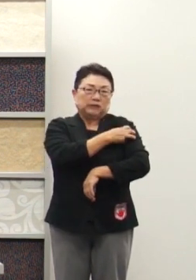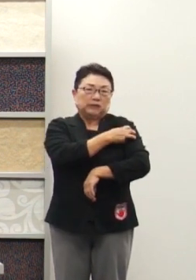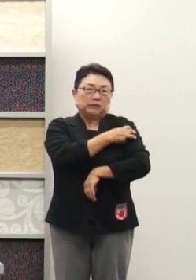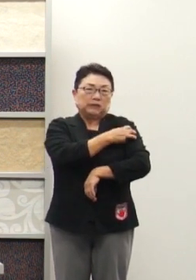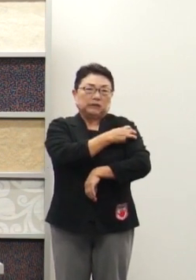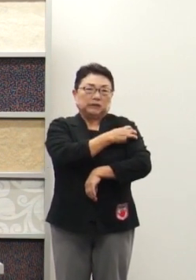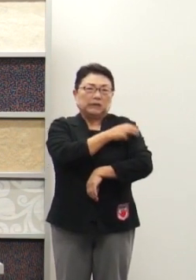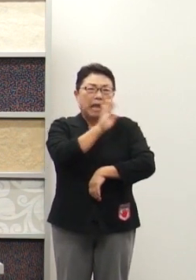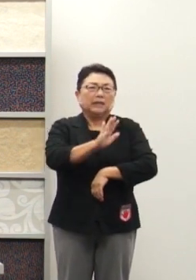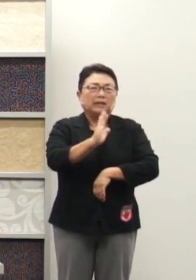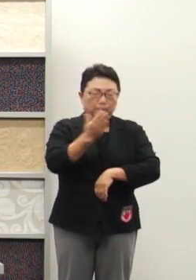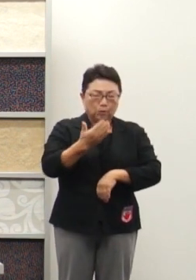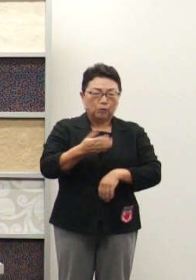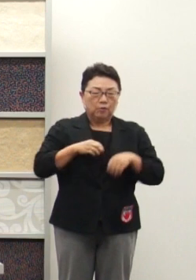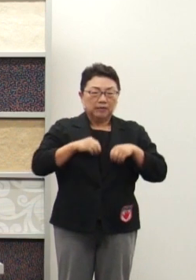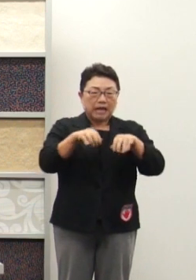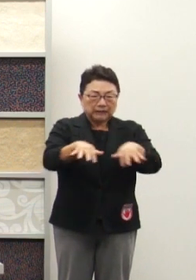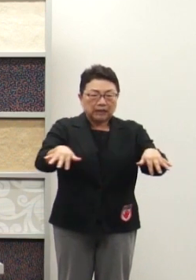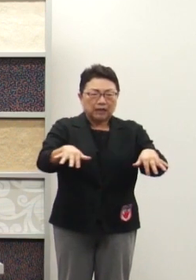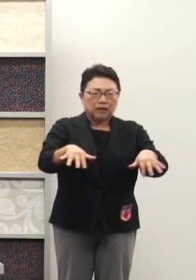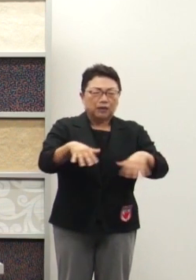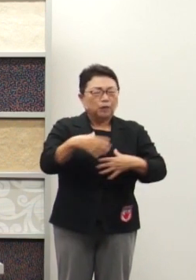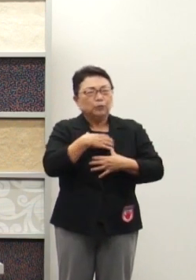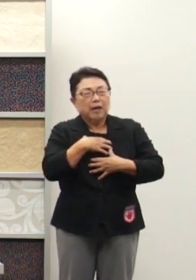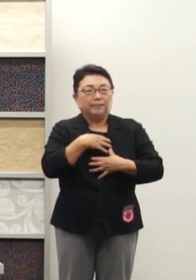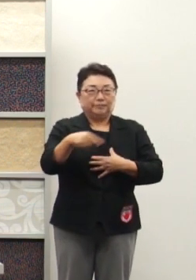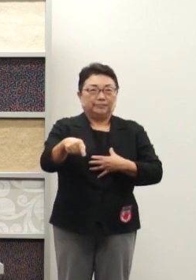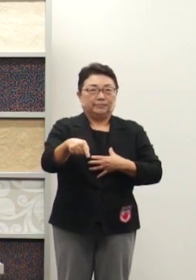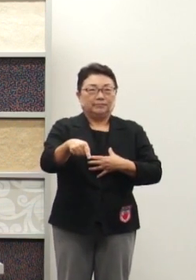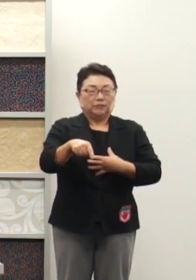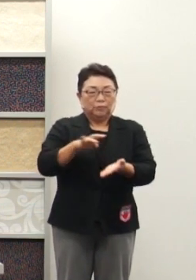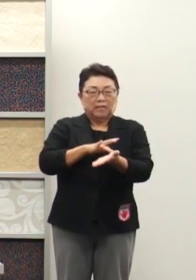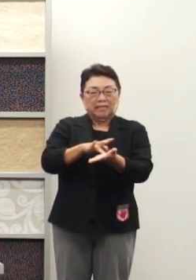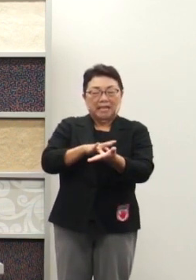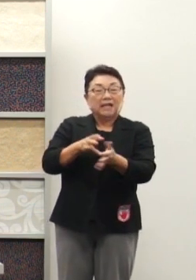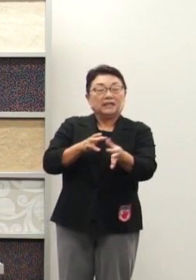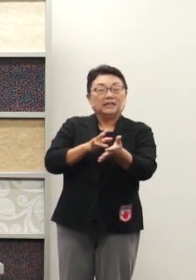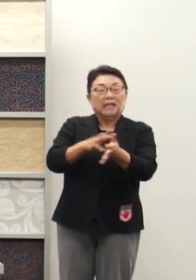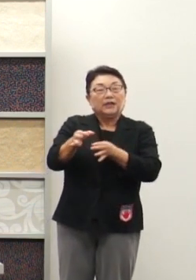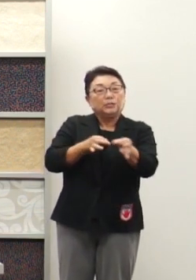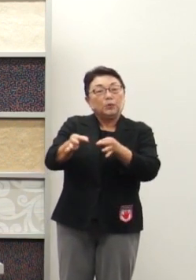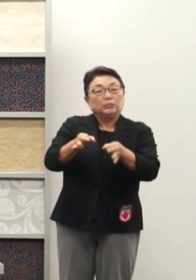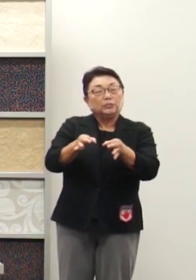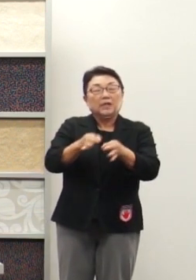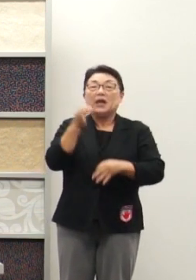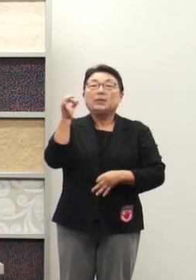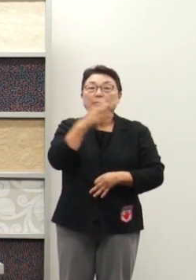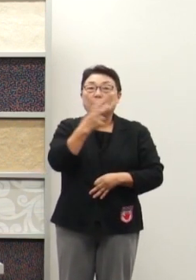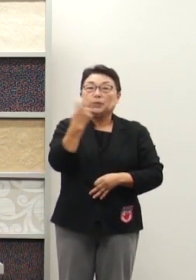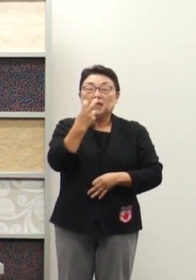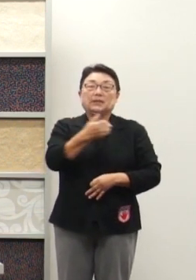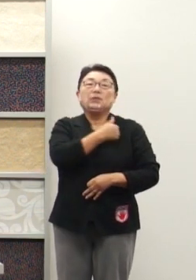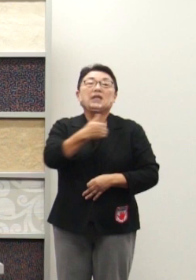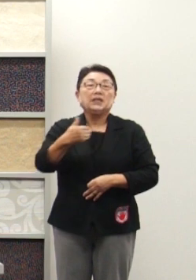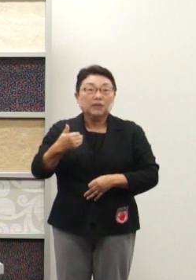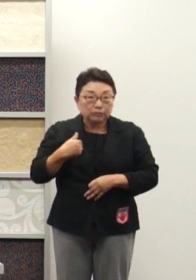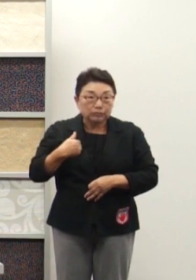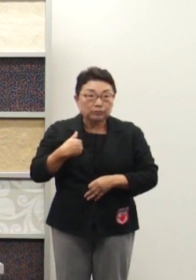ず感染の不安がある方は薬局において無料の検査を受けられることといたします